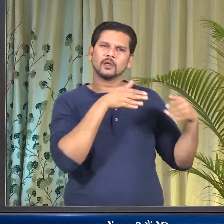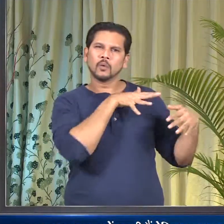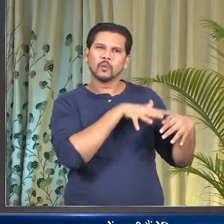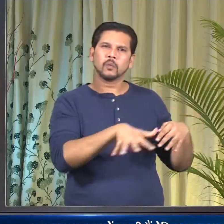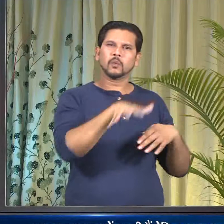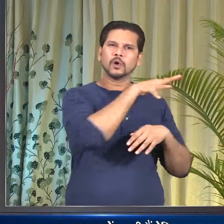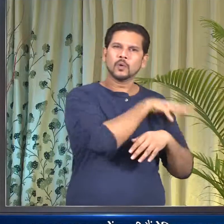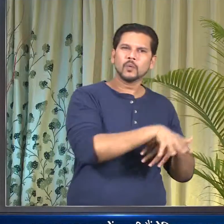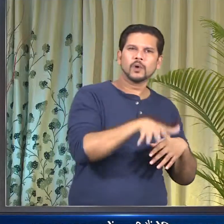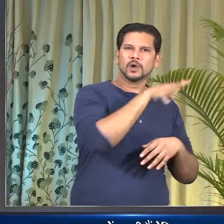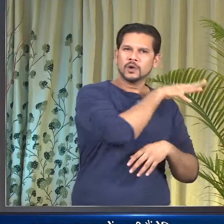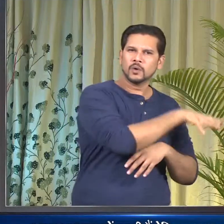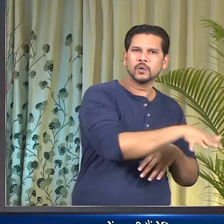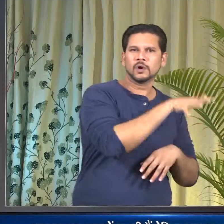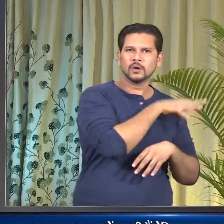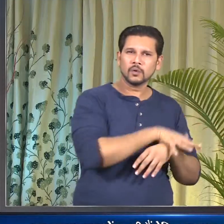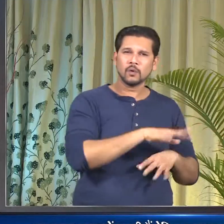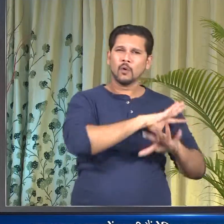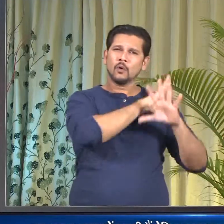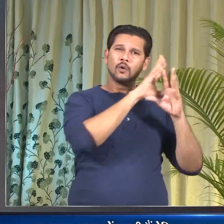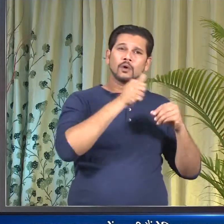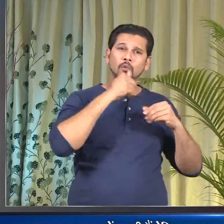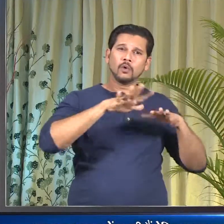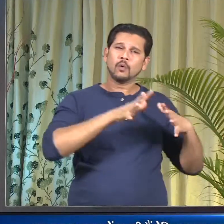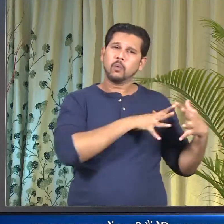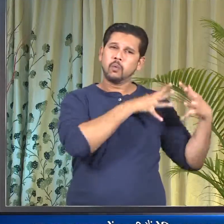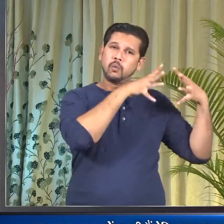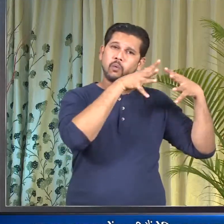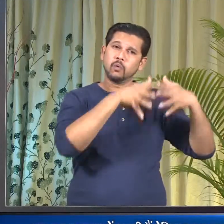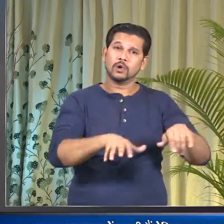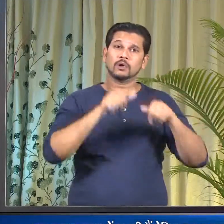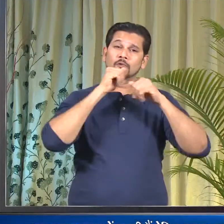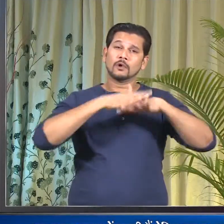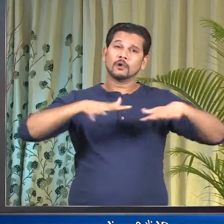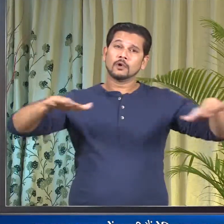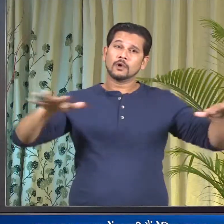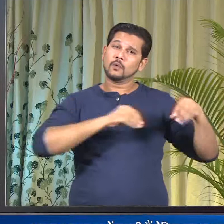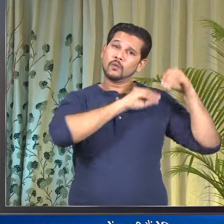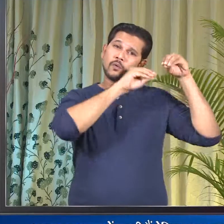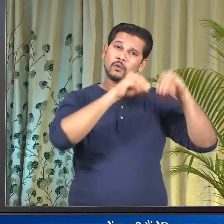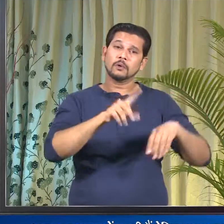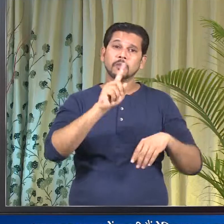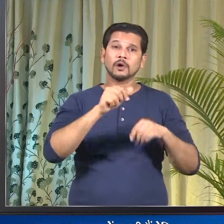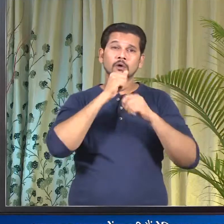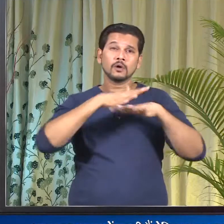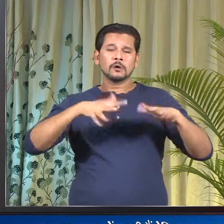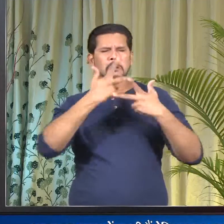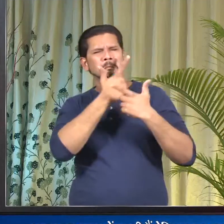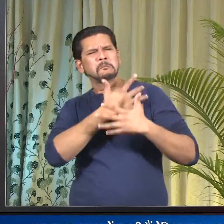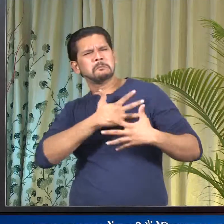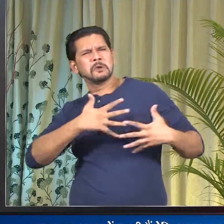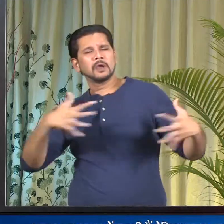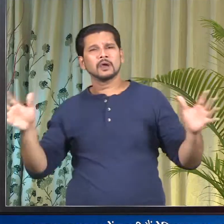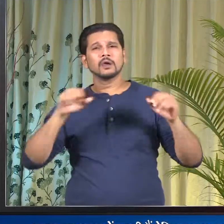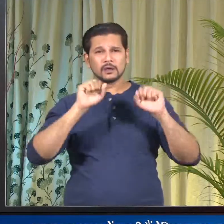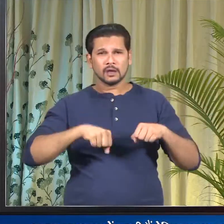अपना जल सागर में डालती है लेकिन सागर इतना विशाल है कि वो जल उसमें समा